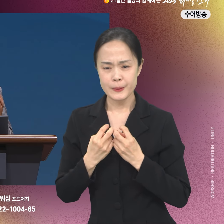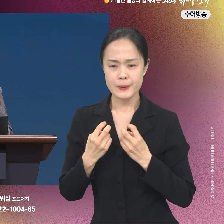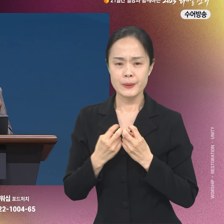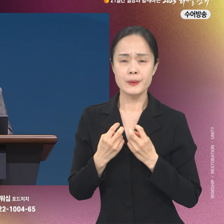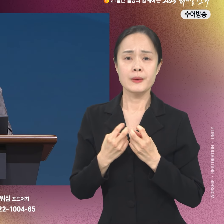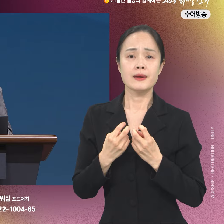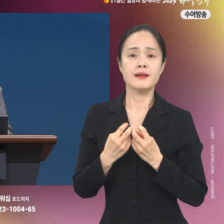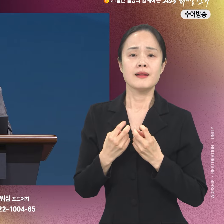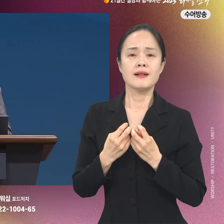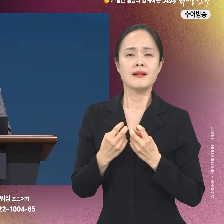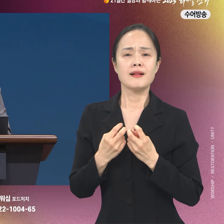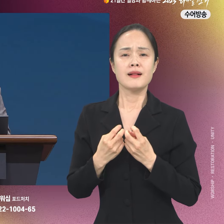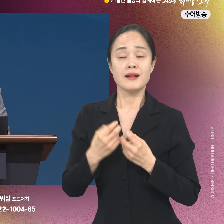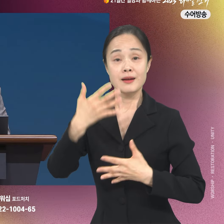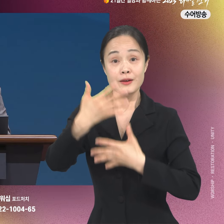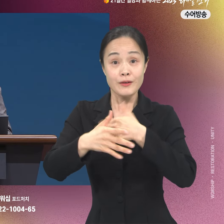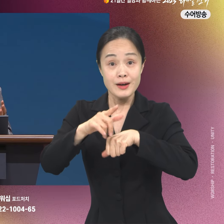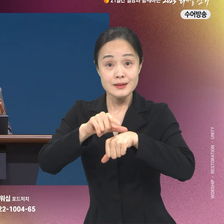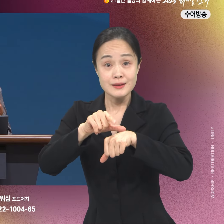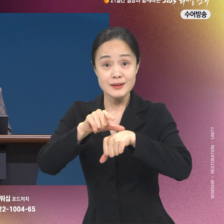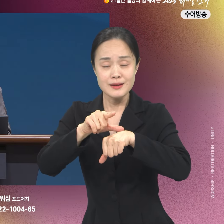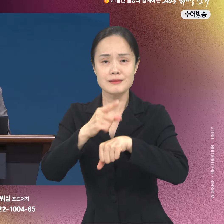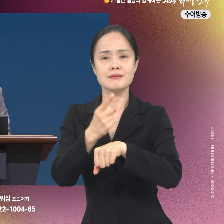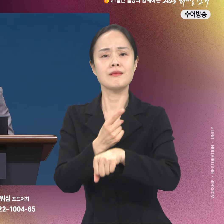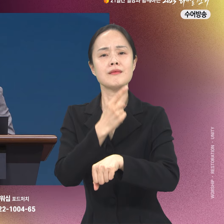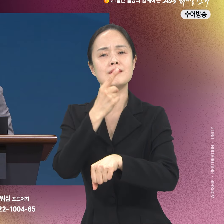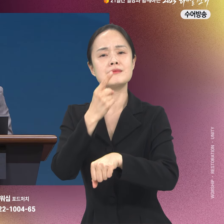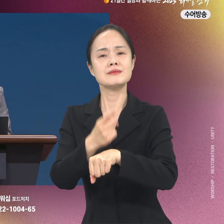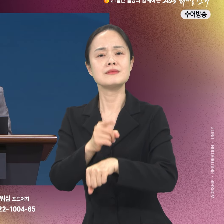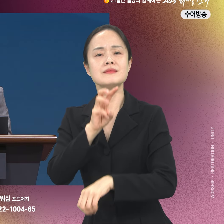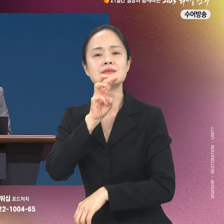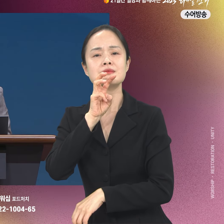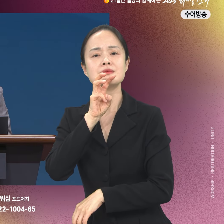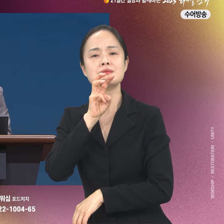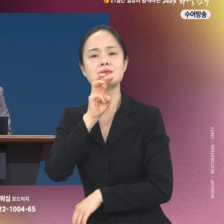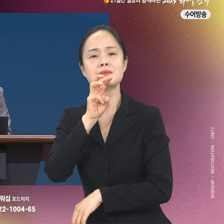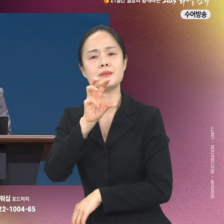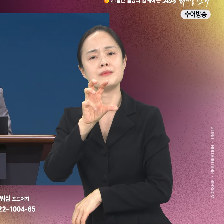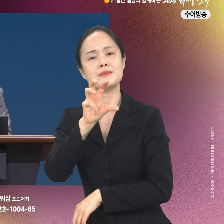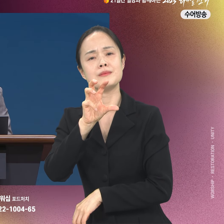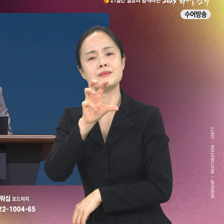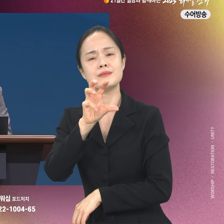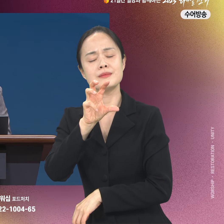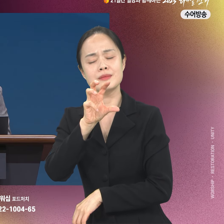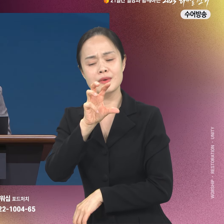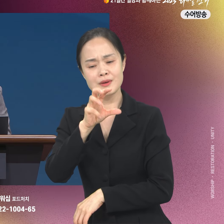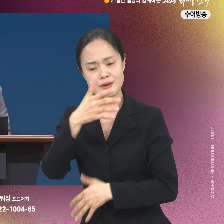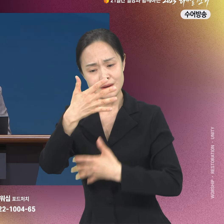어떻게 95분이란 시간 내에 예수님을 다 담을 수 있겠습니까? 불가능합니다.